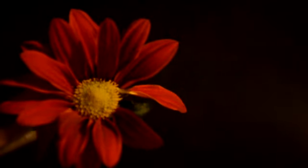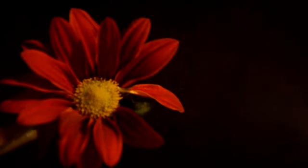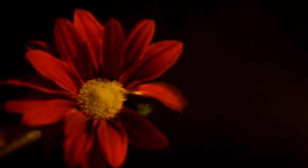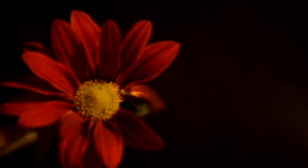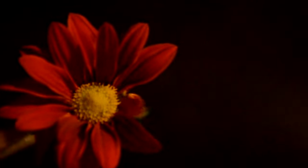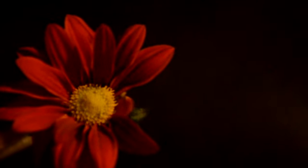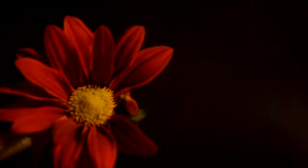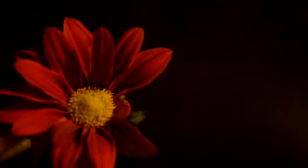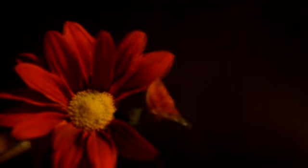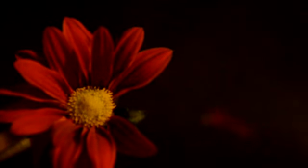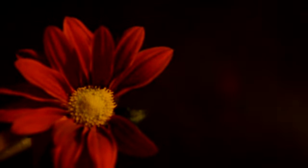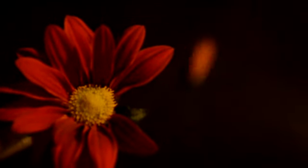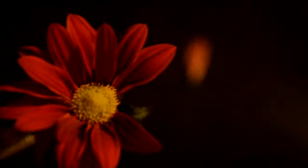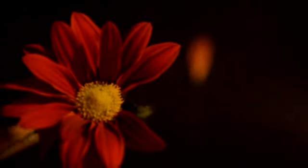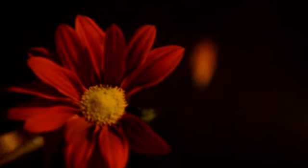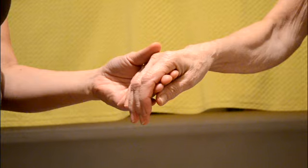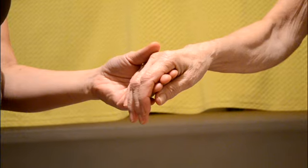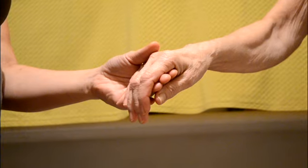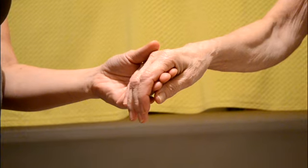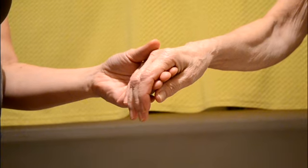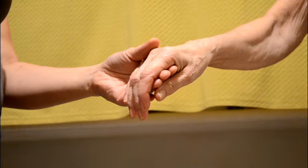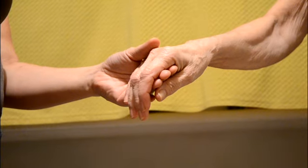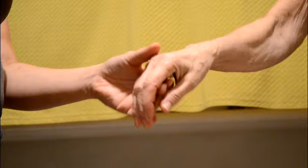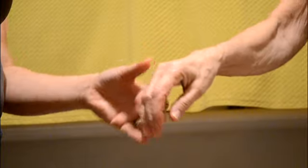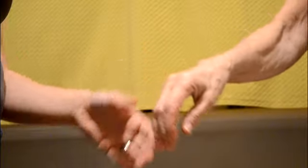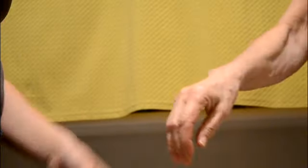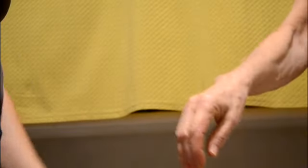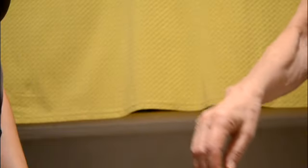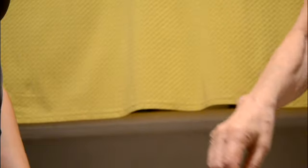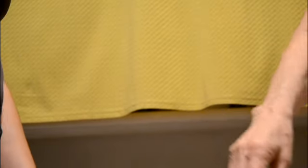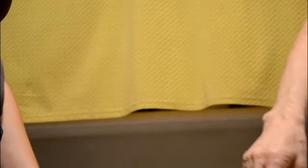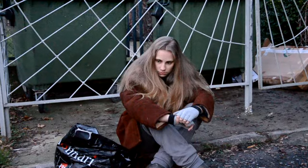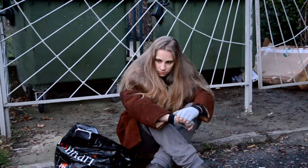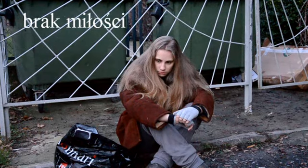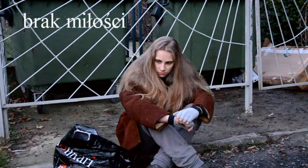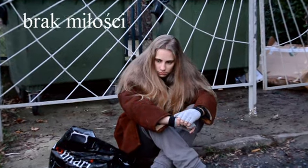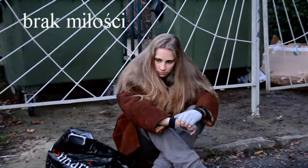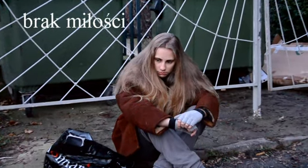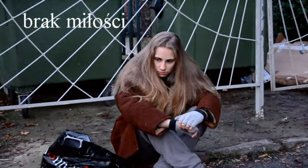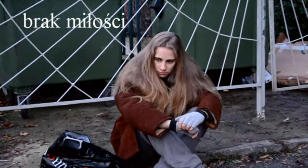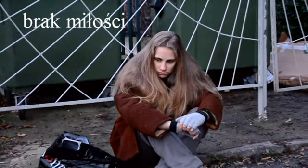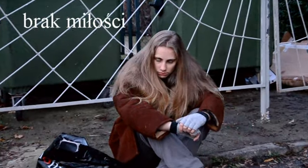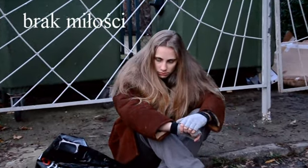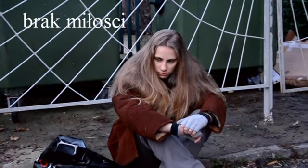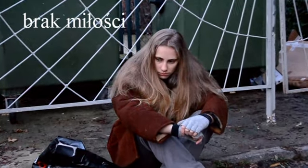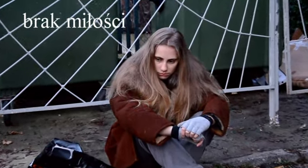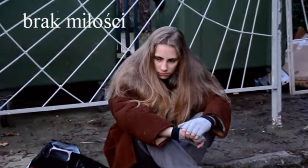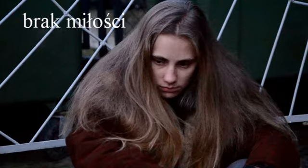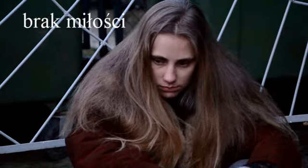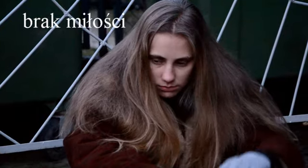mnie, wtedy znajdę w życiu sens. Co noc myślę nad życiem i wschodem słońca. Nikt nie wie, czy oświcie los. Dam mu